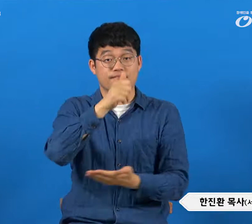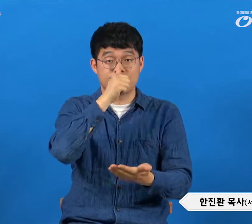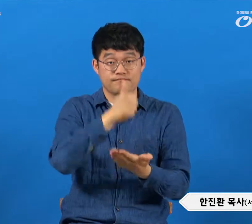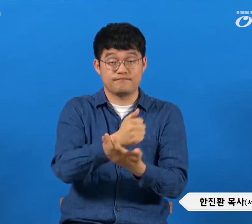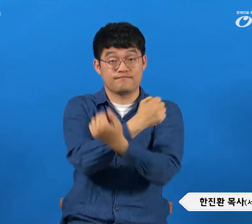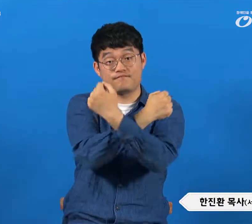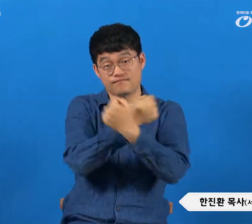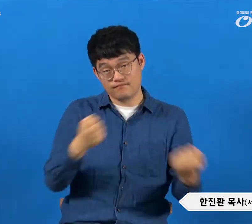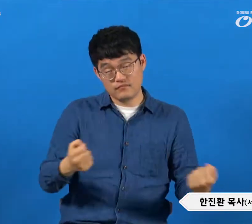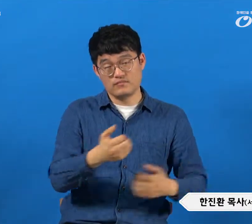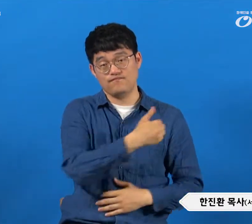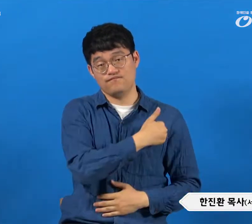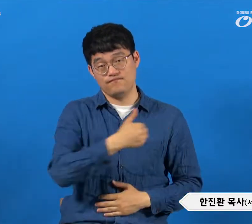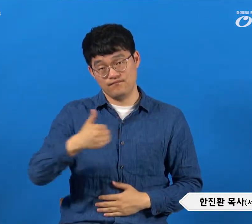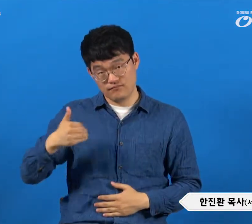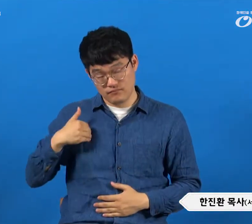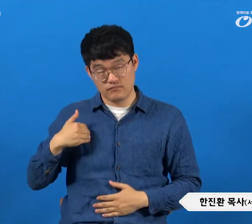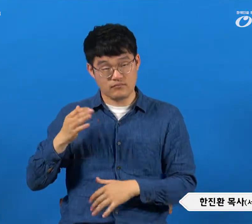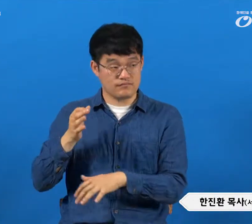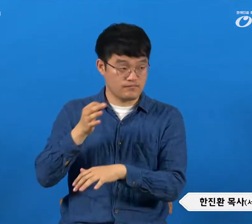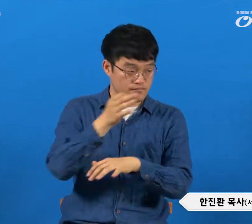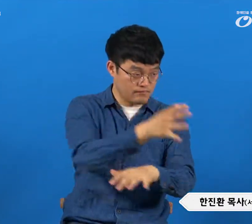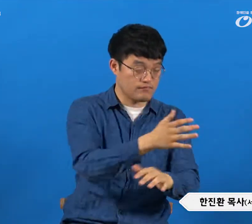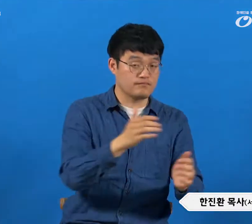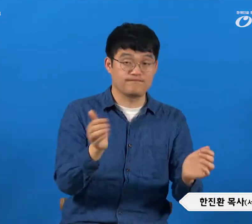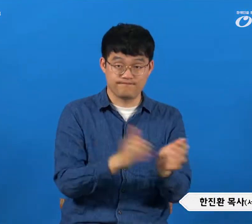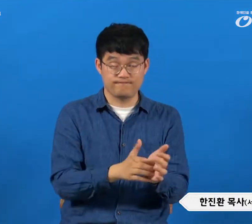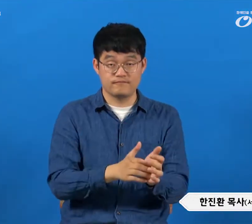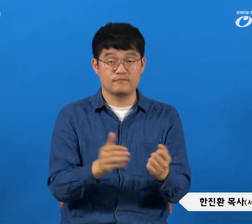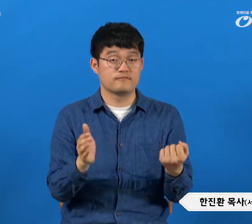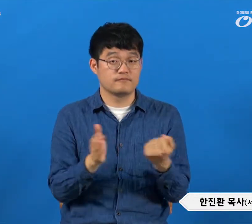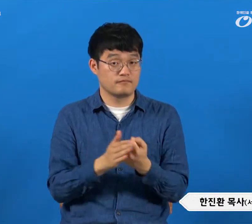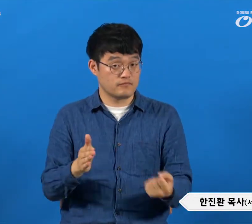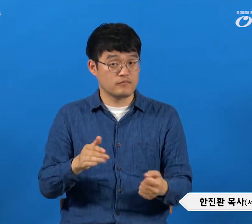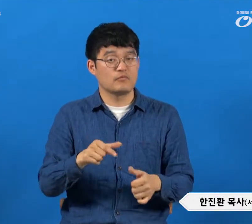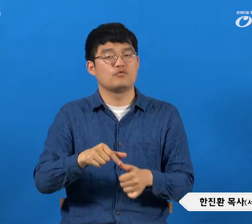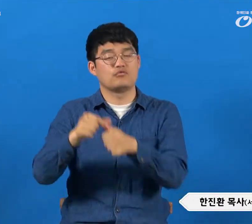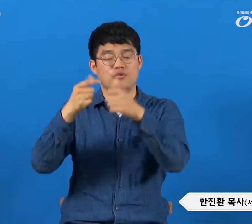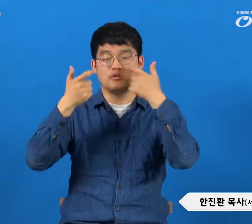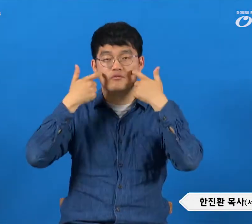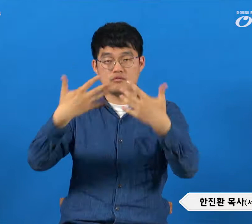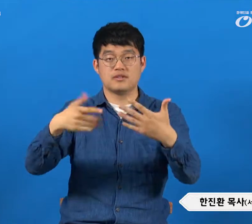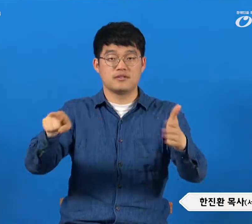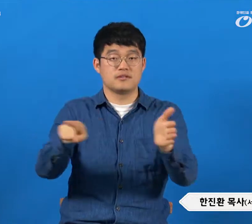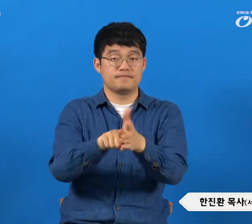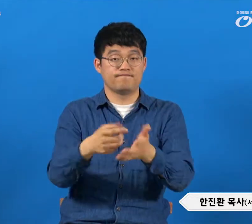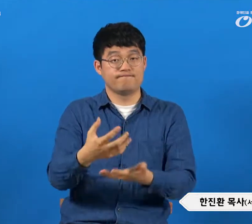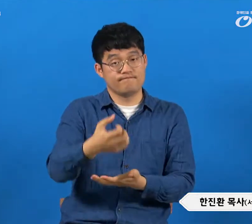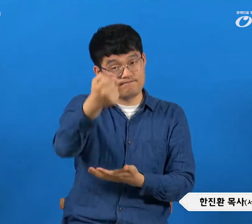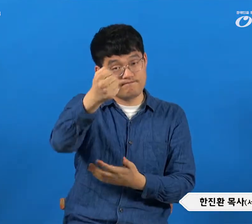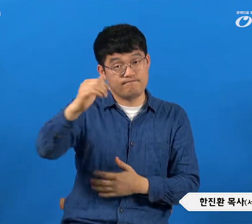충분한 대가를 지불하셨습니다. 그래서 구원의 확신을 가져야 합니다.